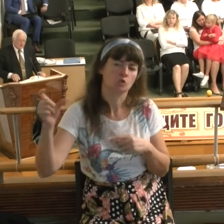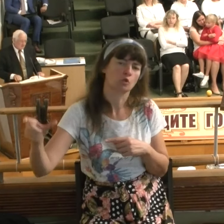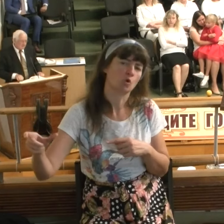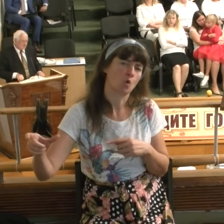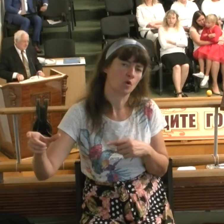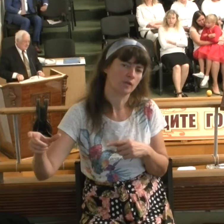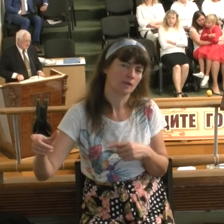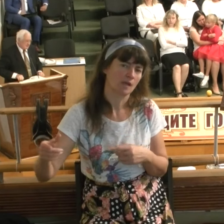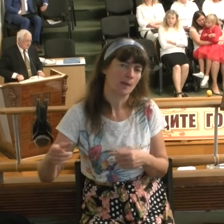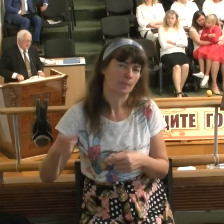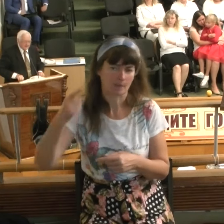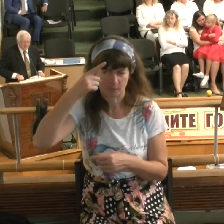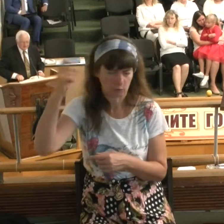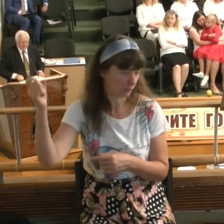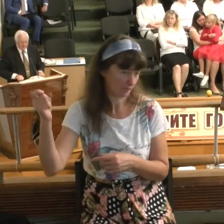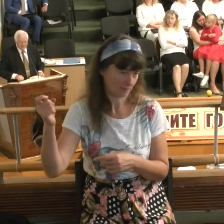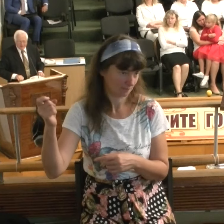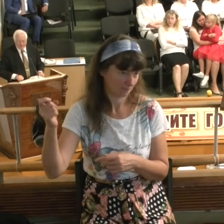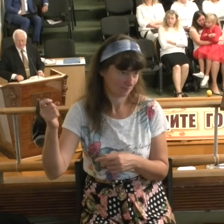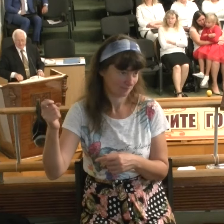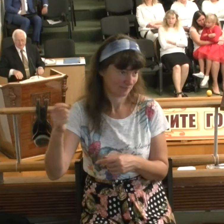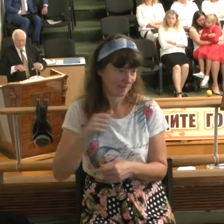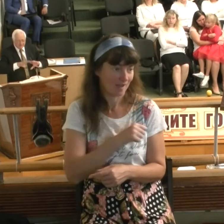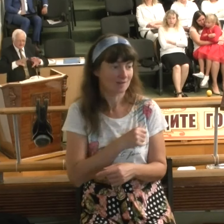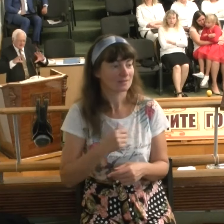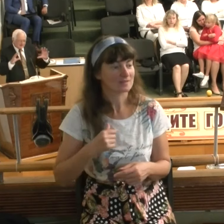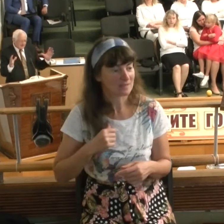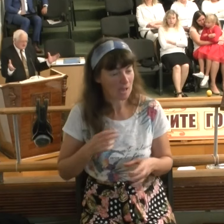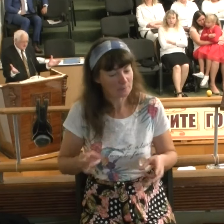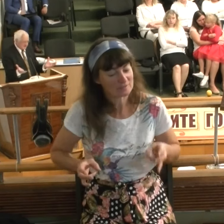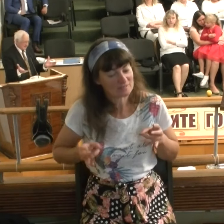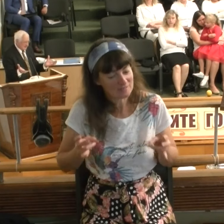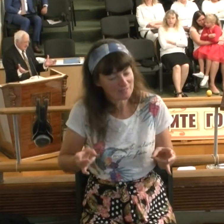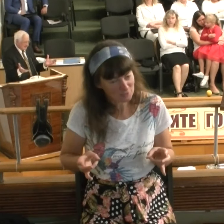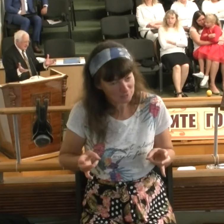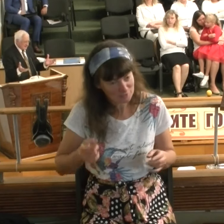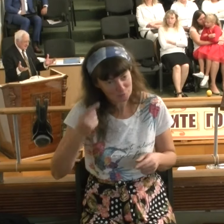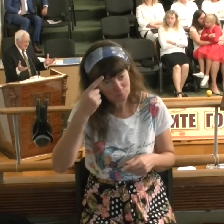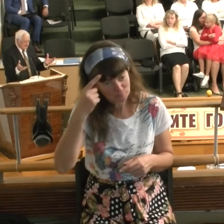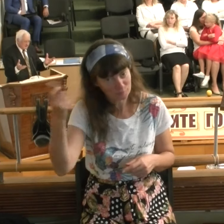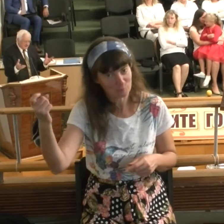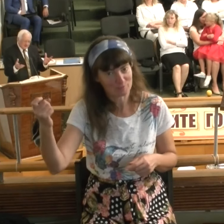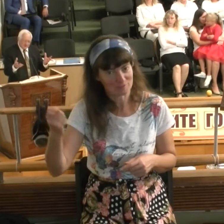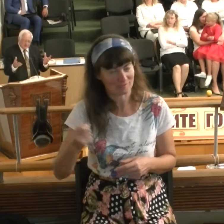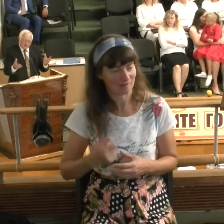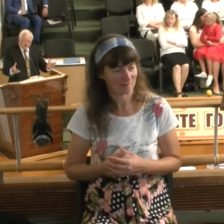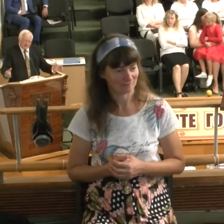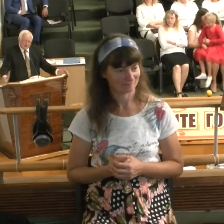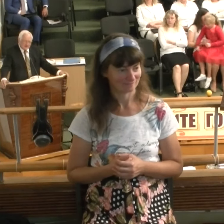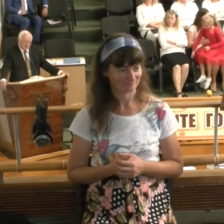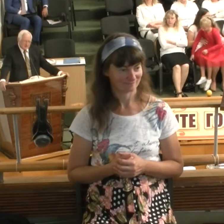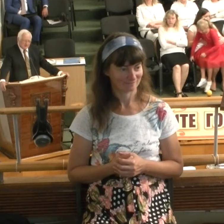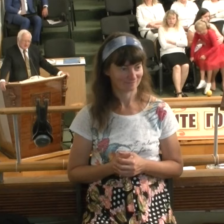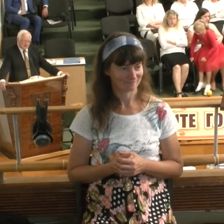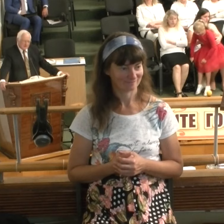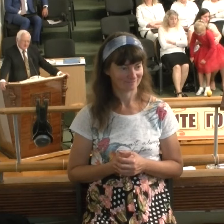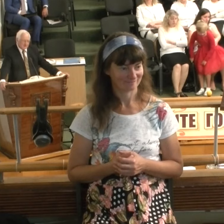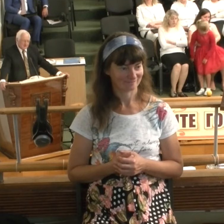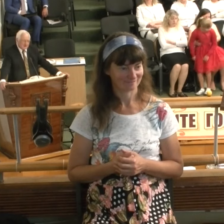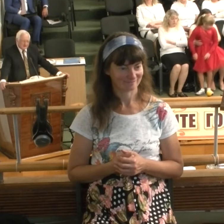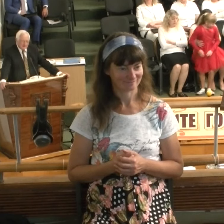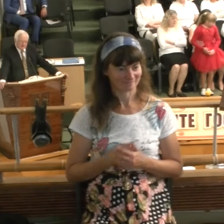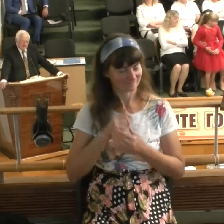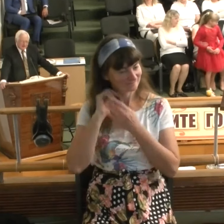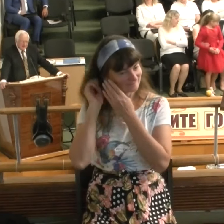почтительности друг друга предупреждать, поддерживать. Знаете, все вот эти качества, если вы внимательно слушали